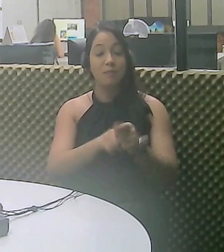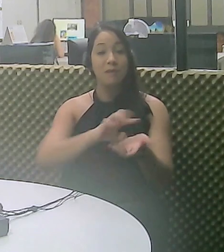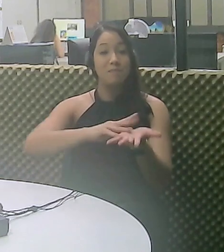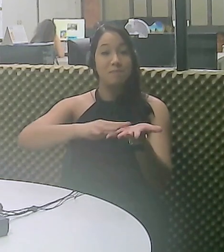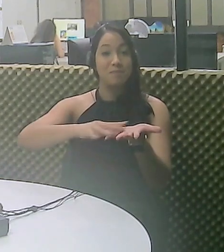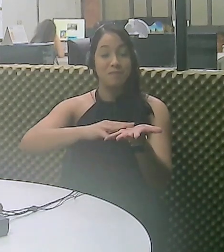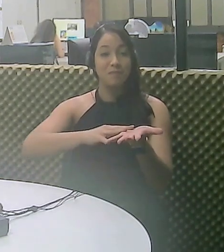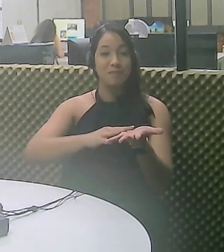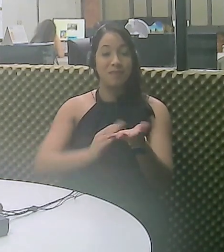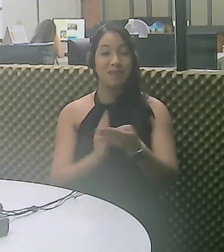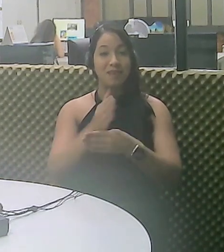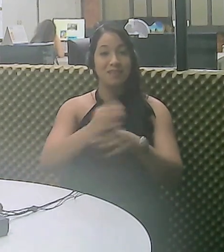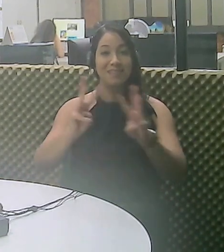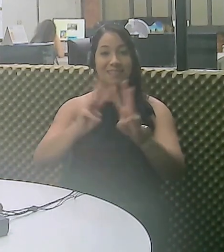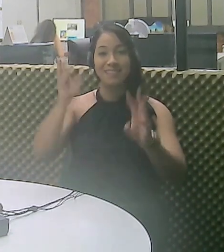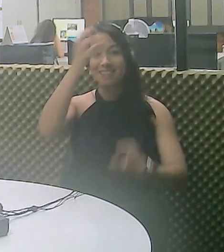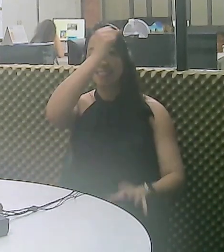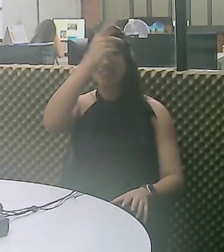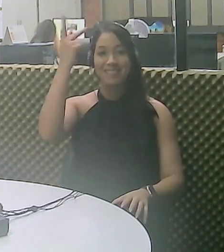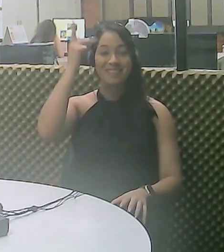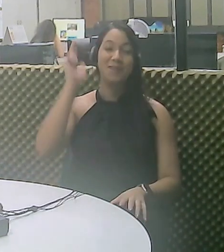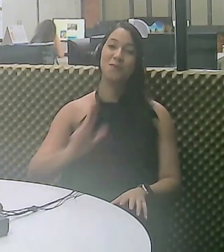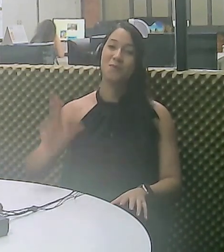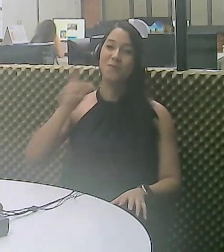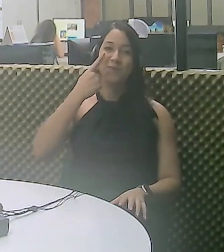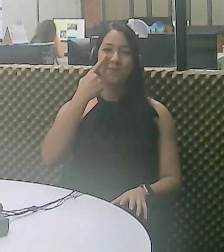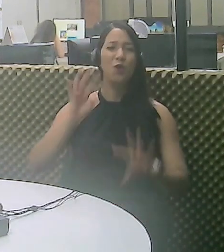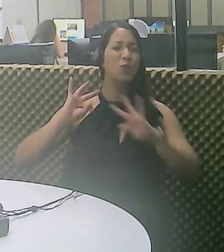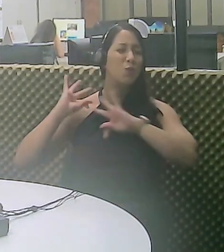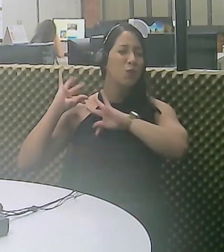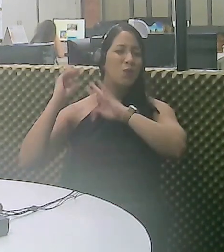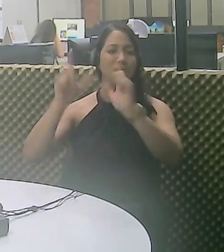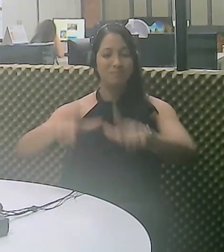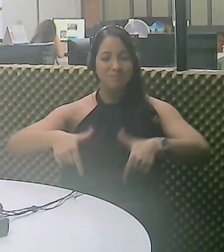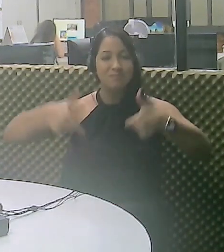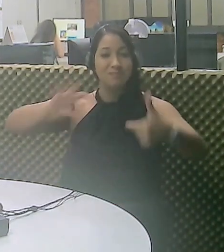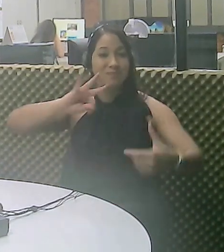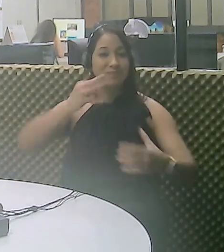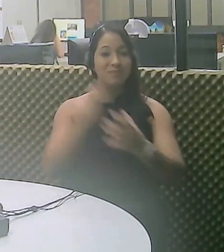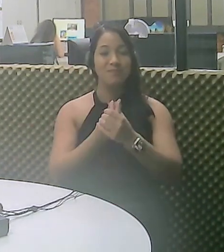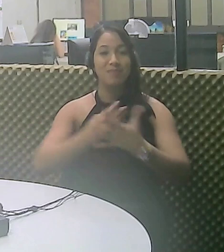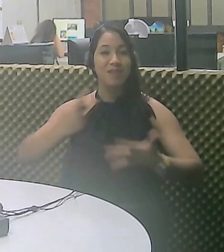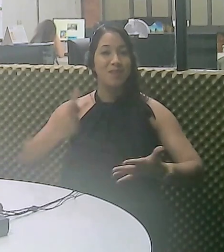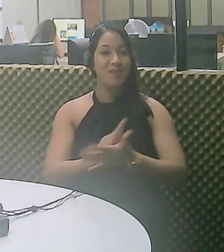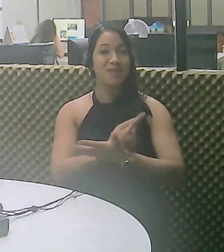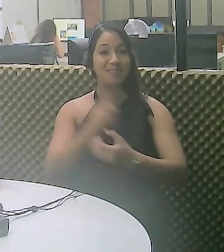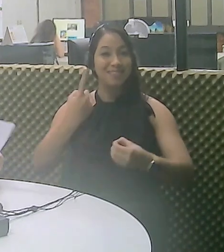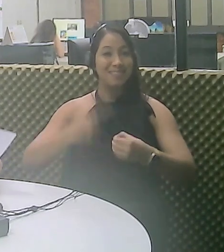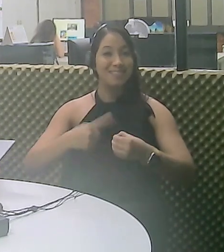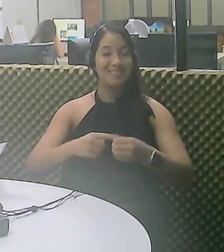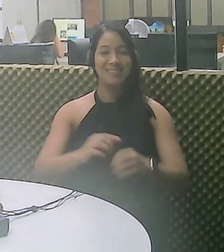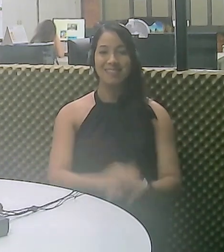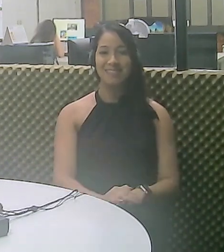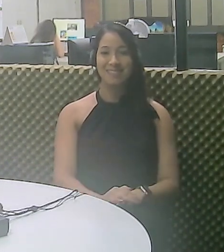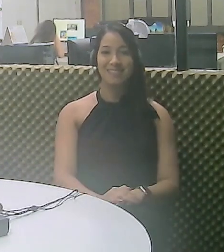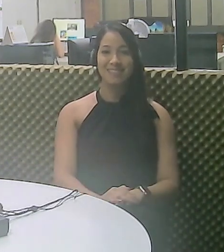Braille. Acesse o portal da Prefeitura de Uberlândia e confira todas as ações inclusivas realizadas na cidade.